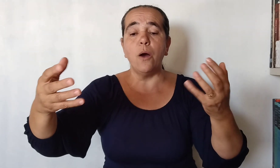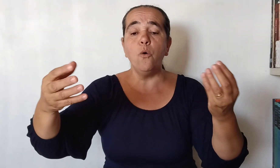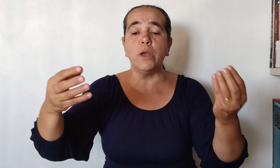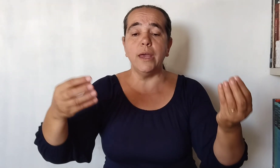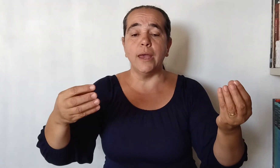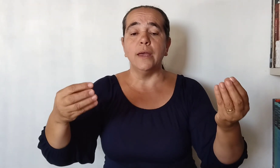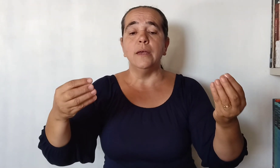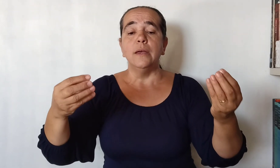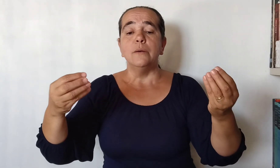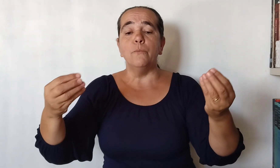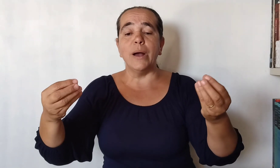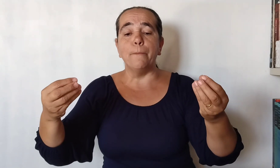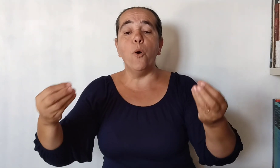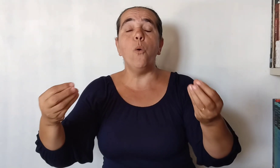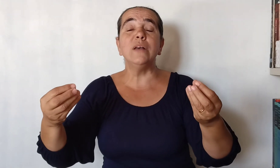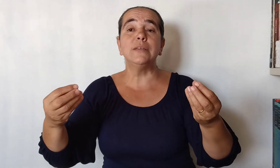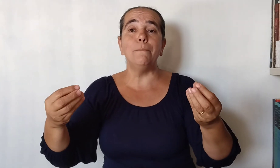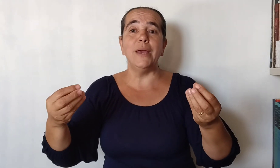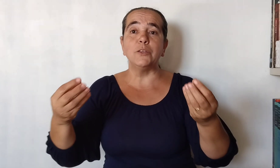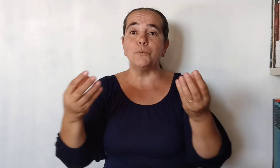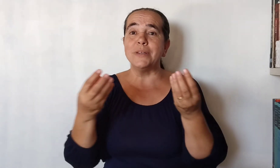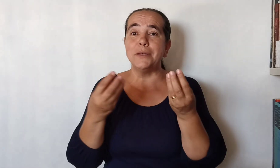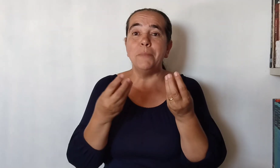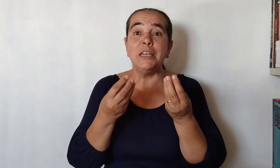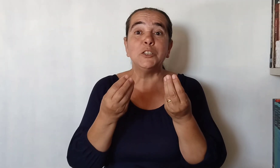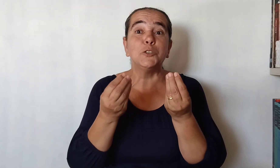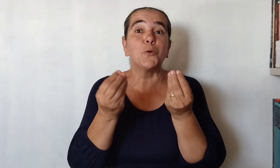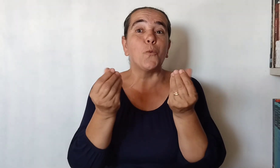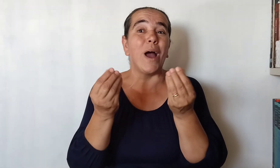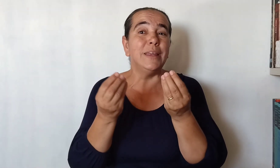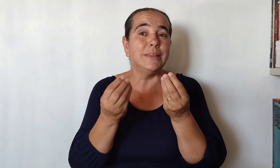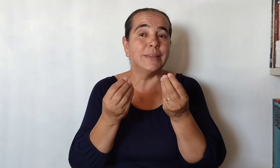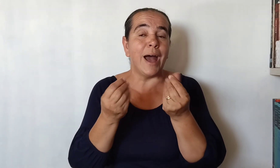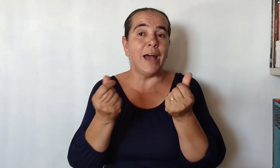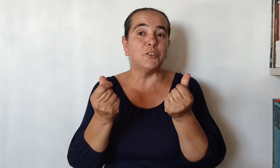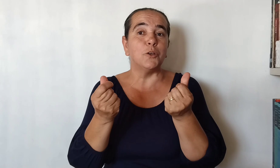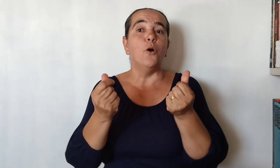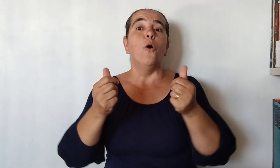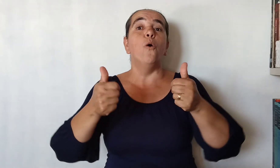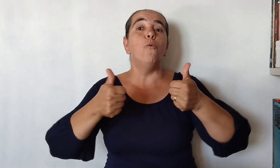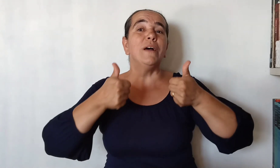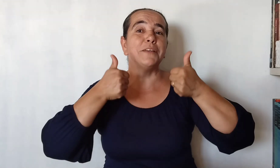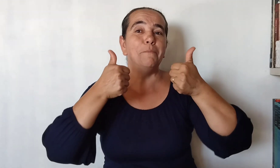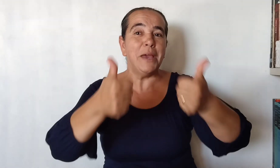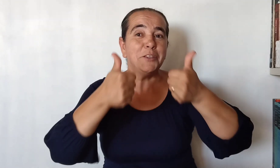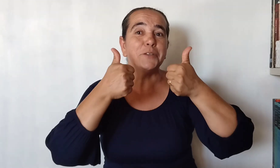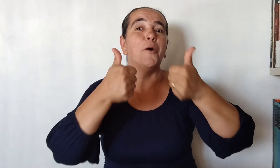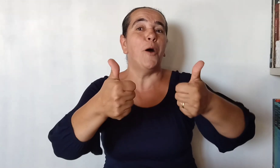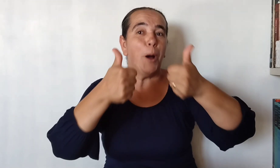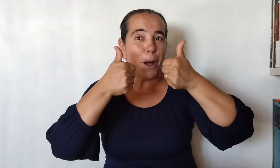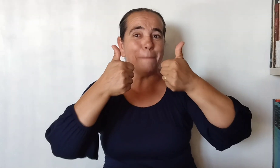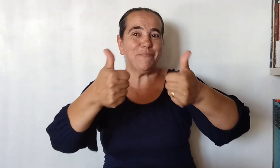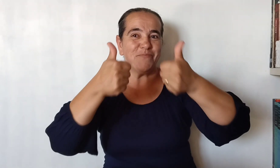o quê? Uma boa semente, uma semente de qualidade. Ou uma semente, ó,